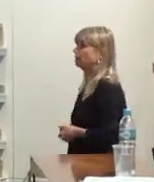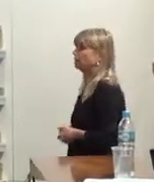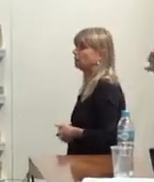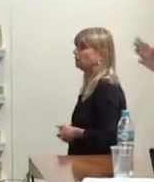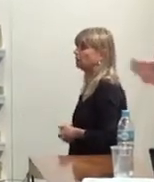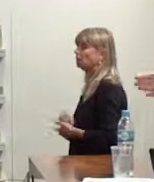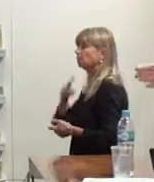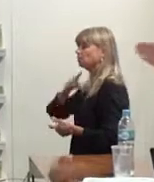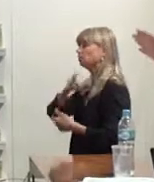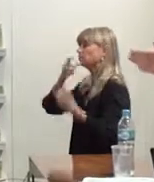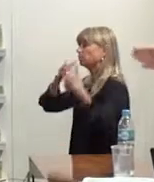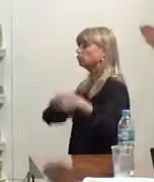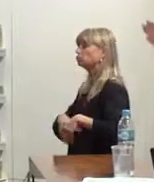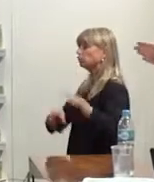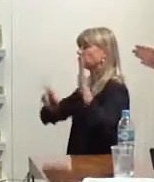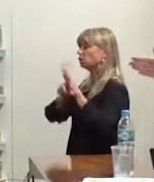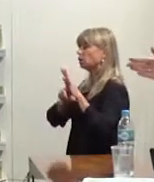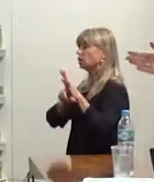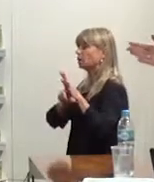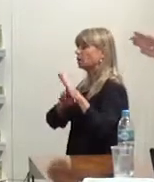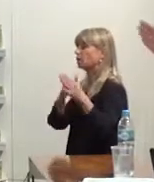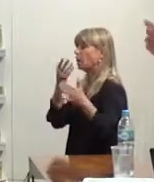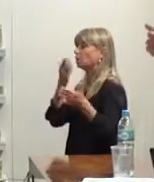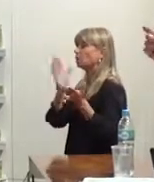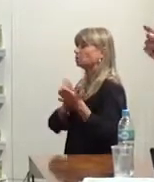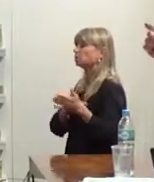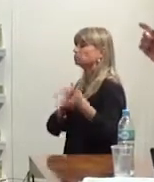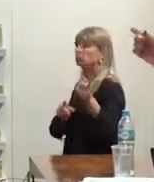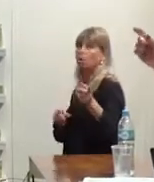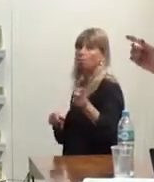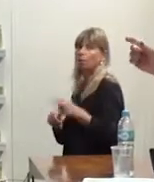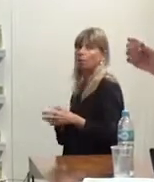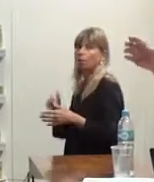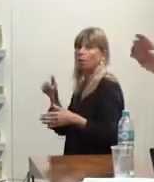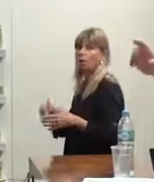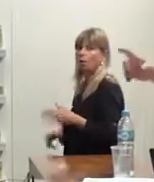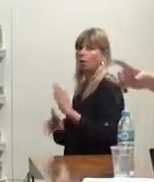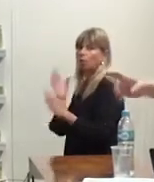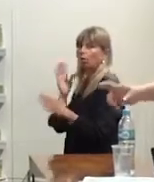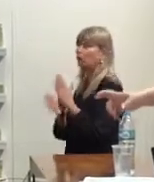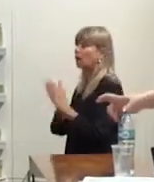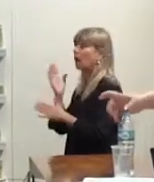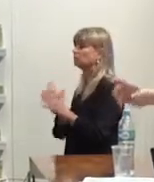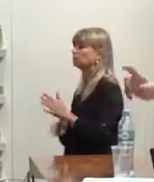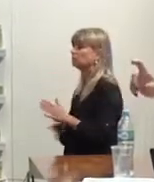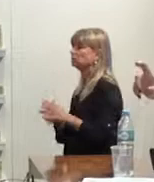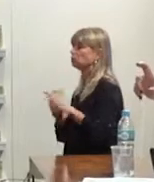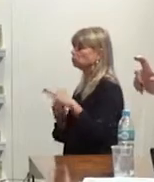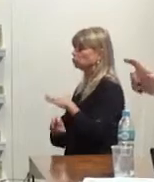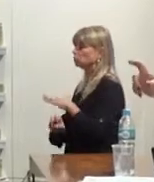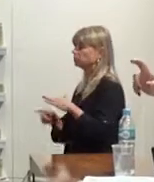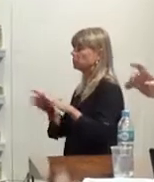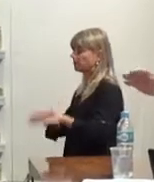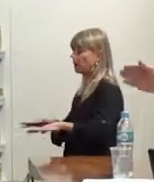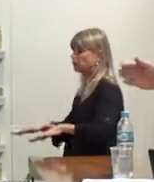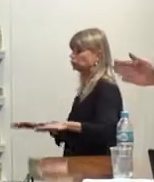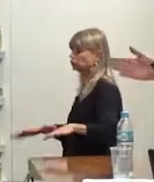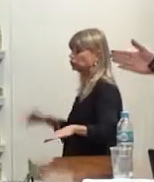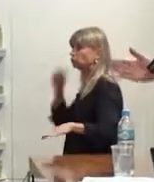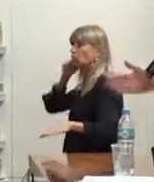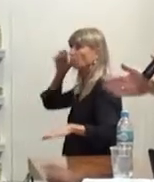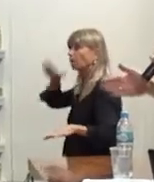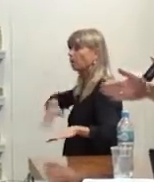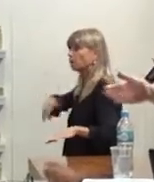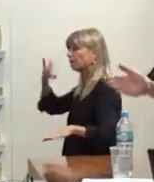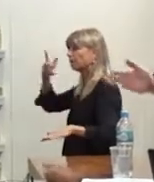mi proyecto de ley apunta a... Hoy tenemos gratuidad en el subte para los niños menores de